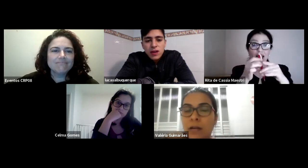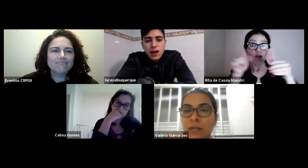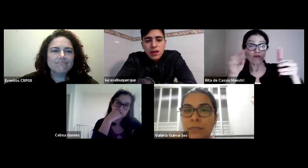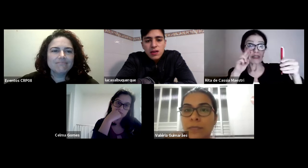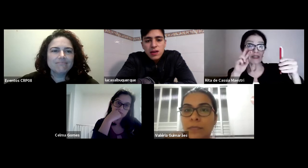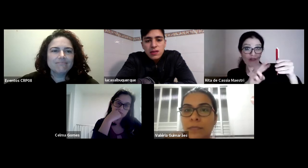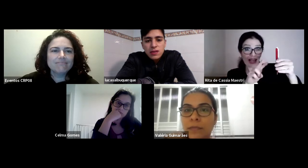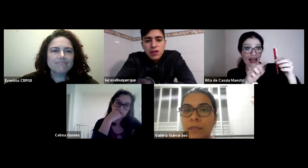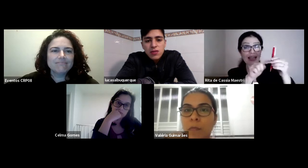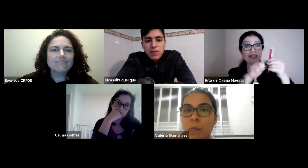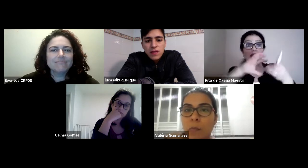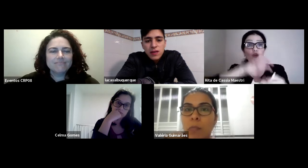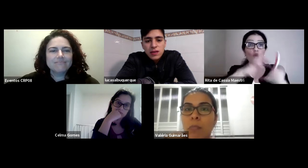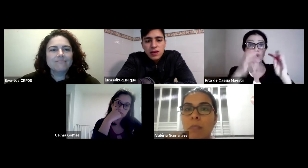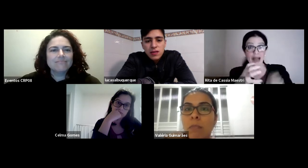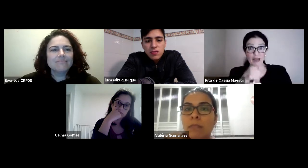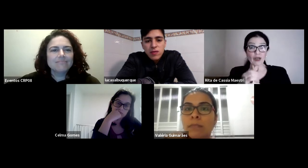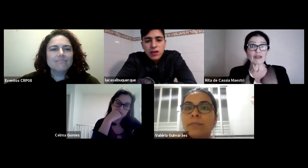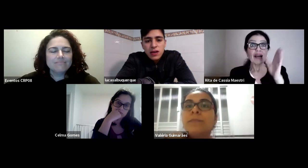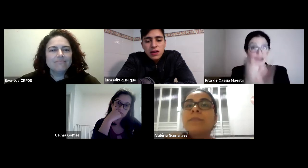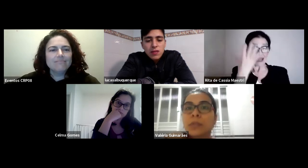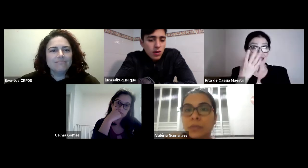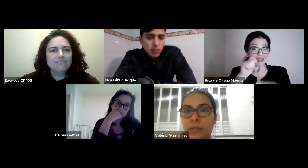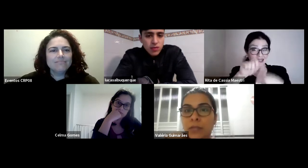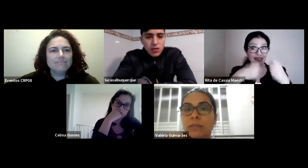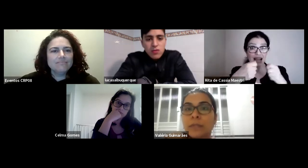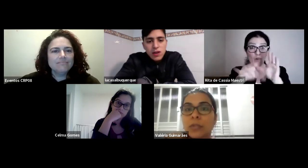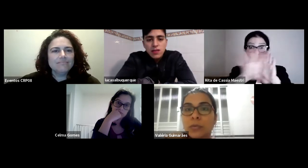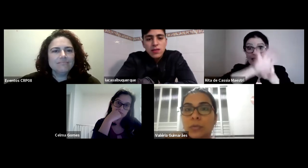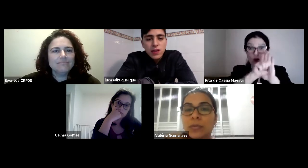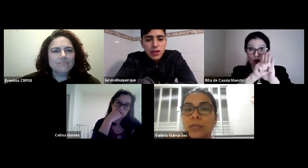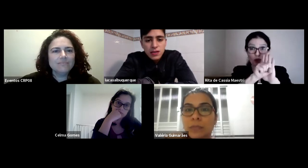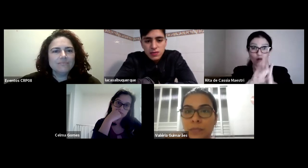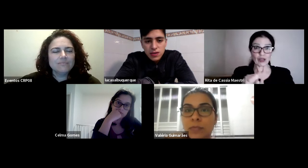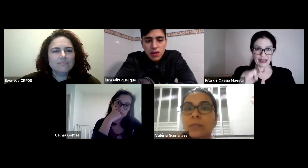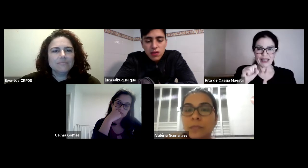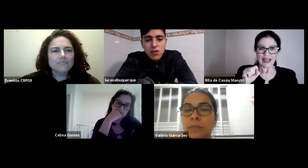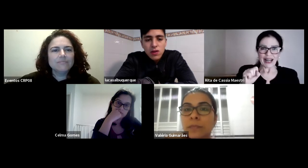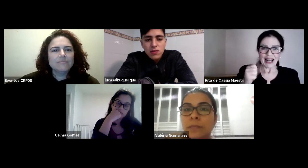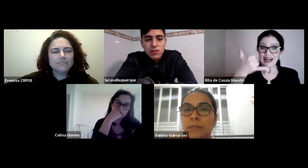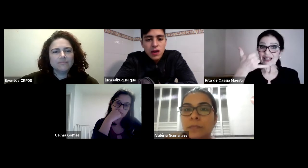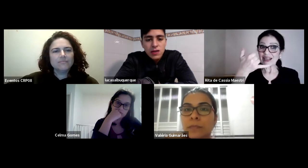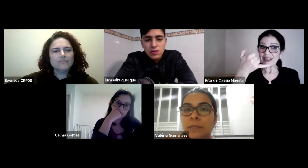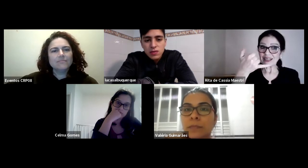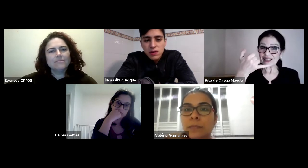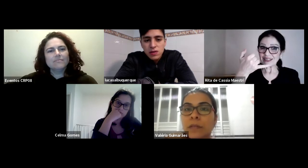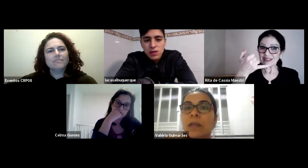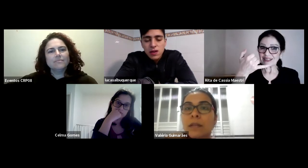o polegar que é estendido para fazer o movimento da caneta. É um objeto concreto. Então, cria-se um sinal icônico, no